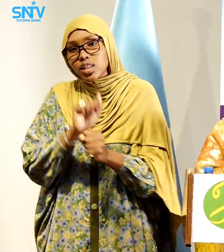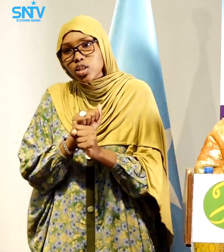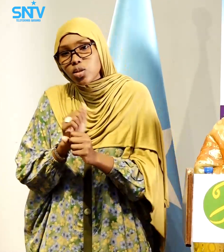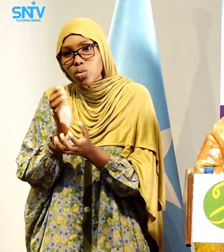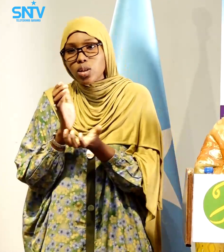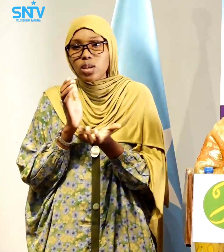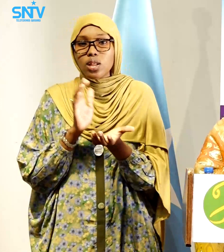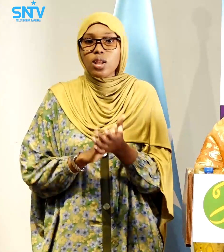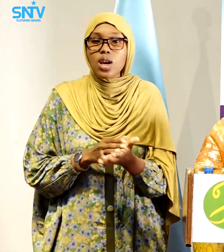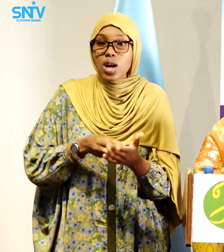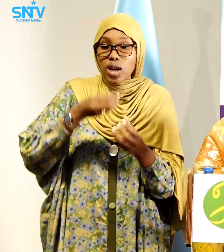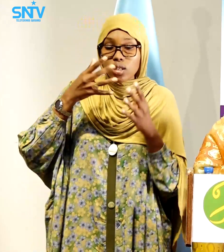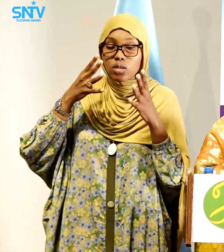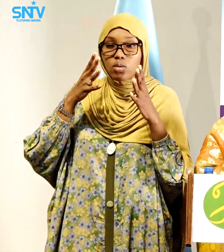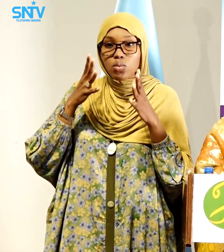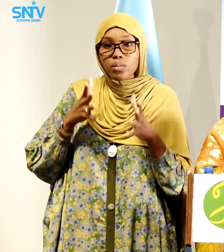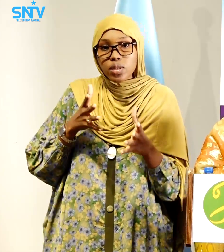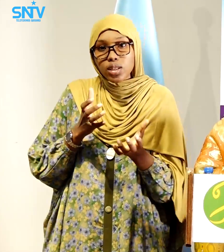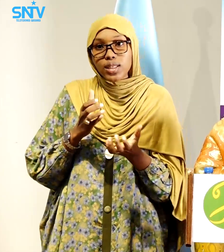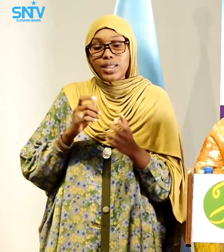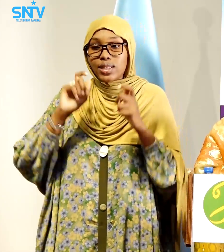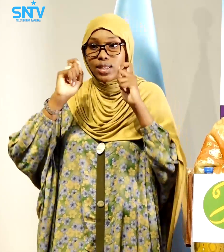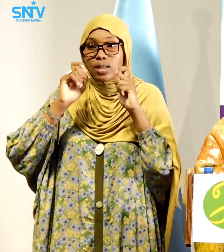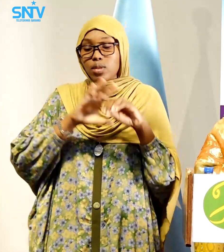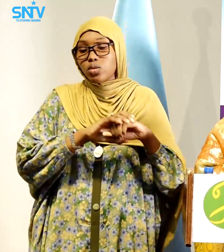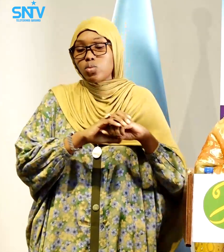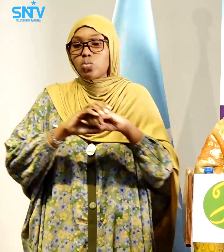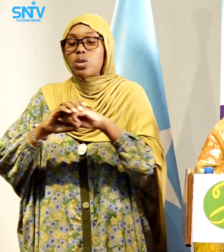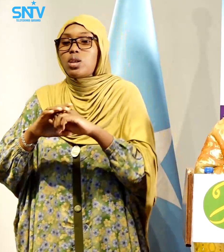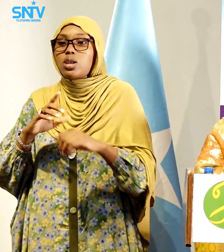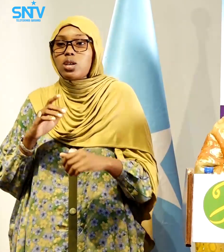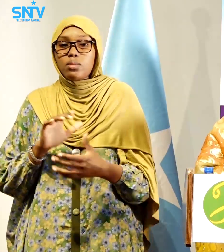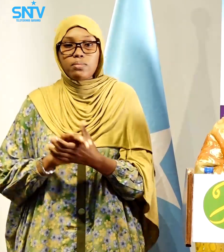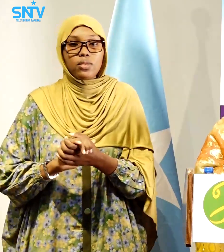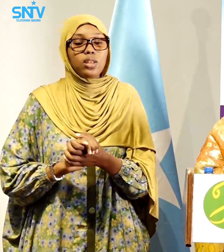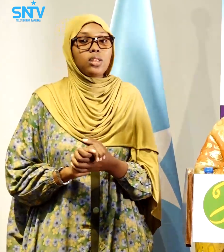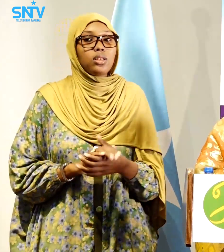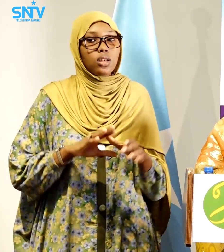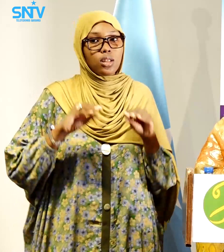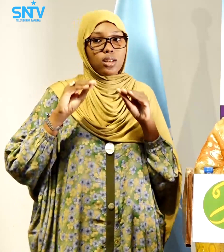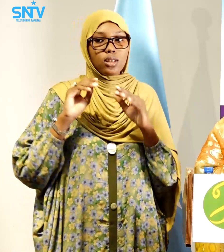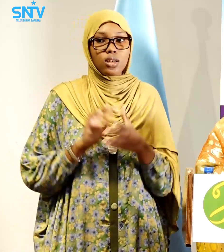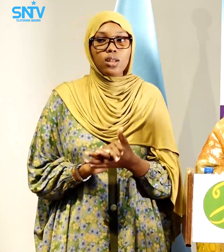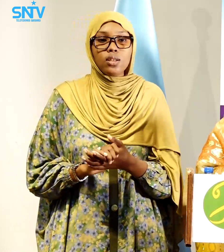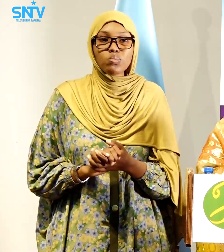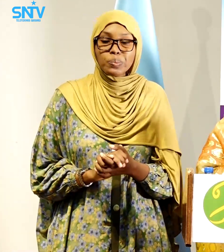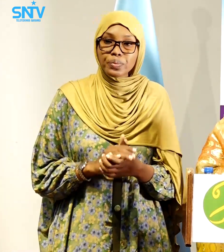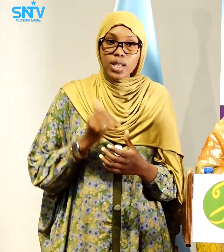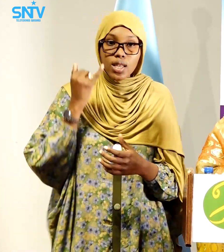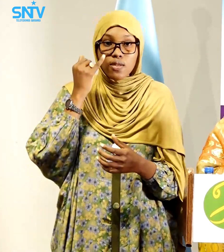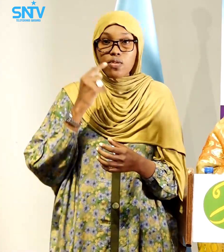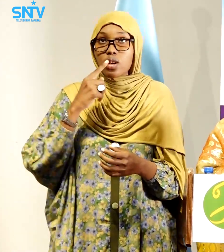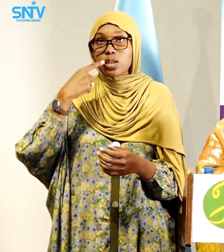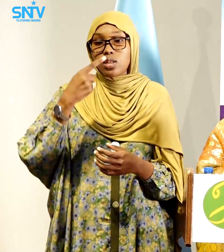heli lahaydeen ardaydii ee waxbarasho ilaa ee heer jaamacadeed ee ku heli lahaayeen balantaas ayaan qaadeynaa haddii Alla